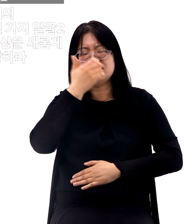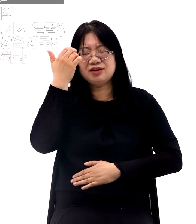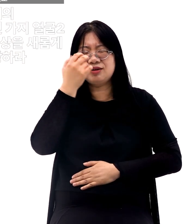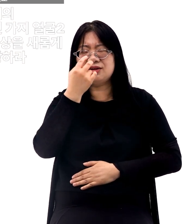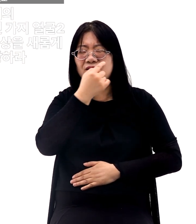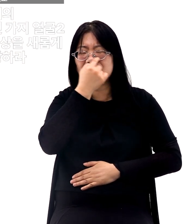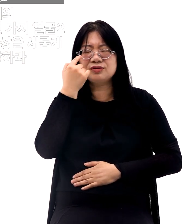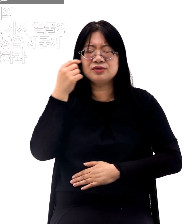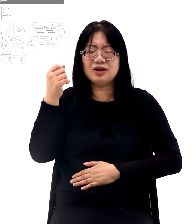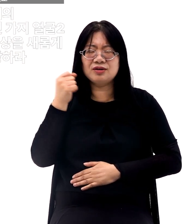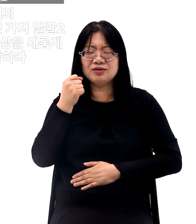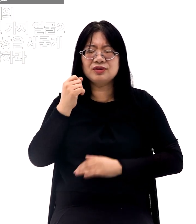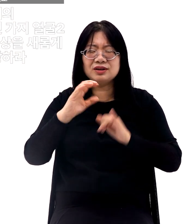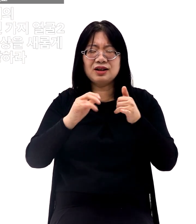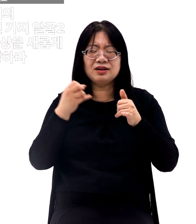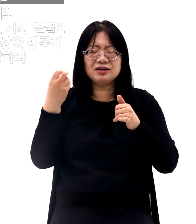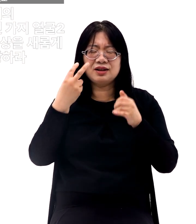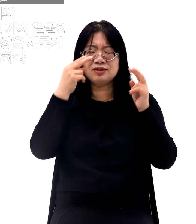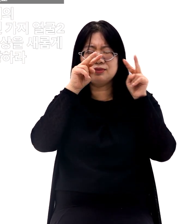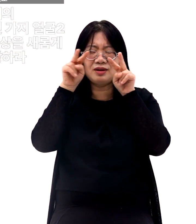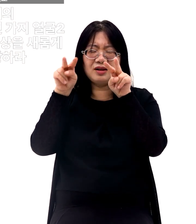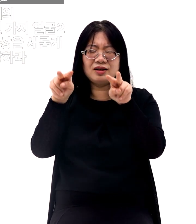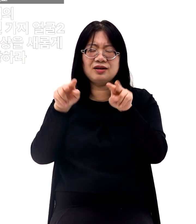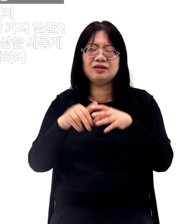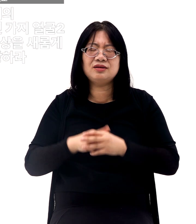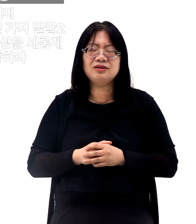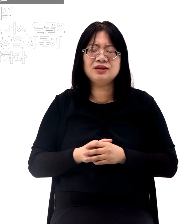눈으로 세상을 다시 한번 해석하고